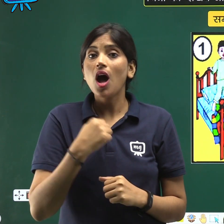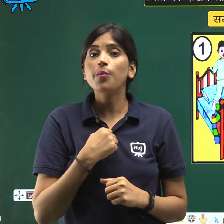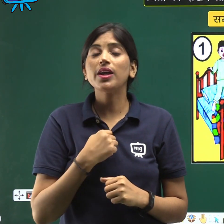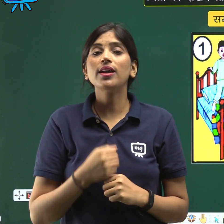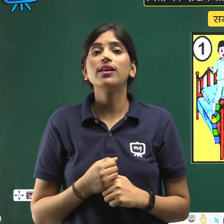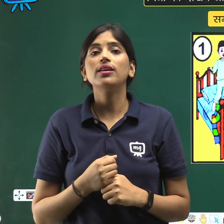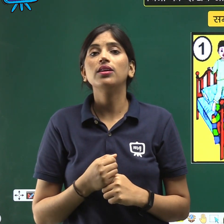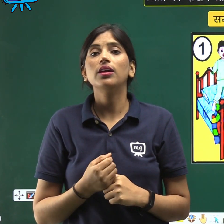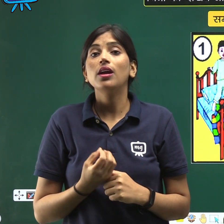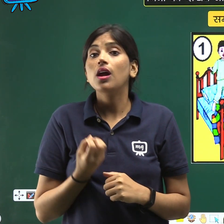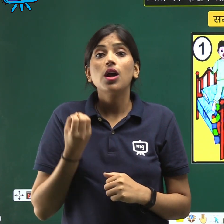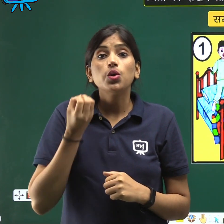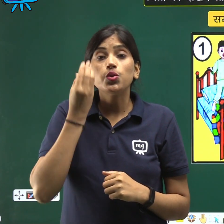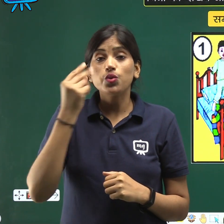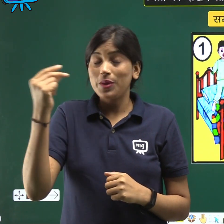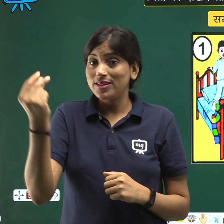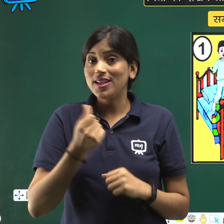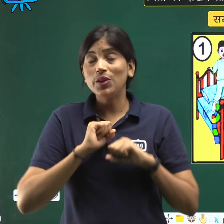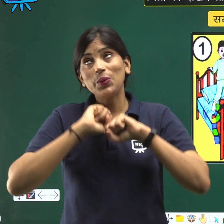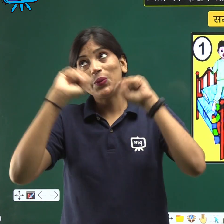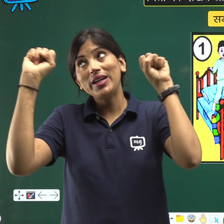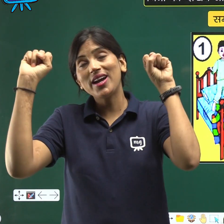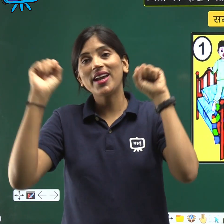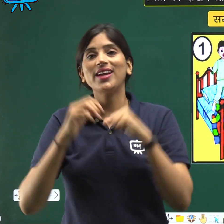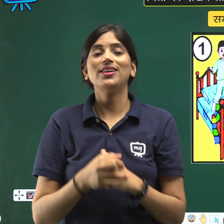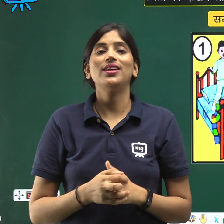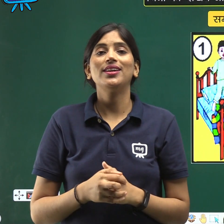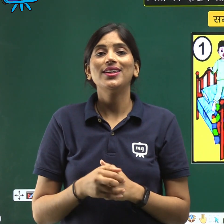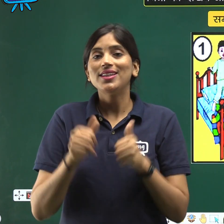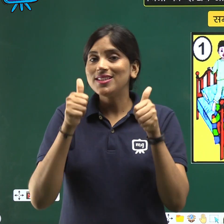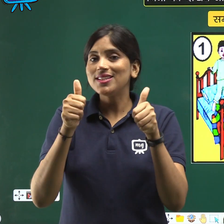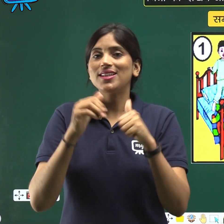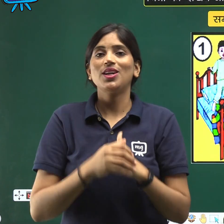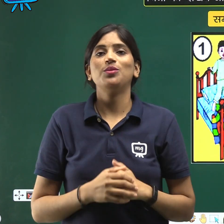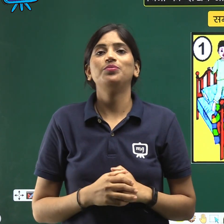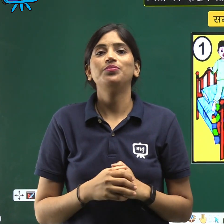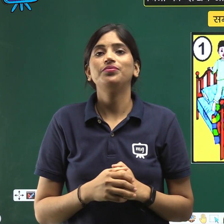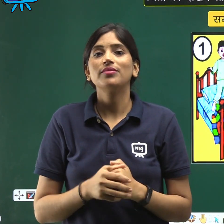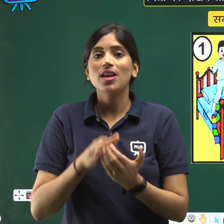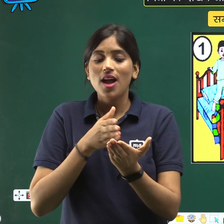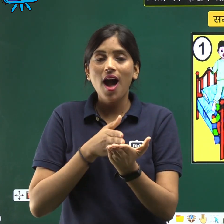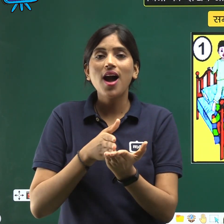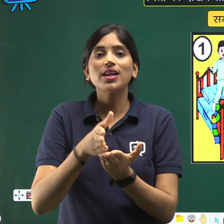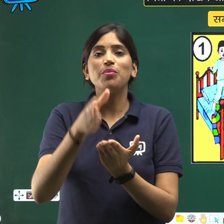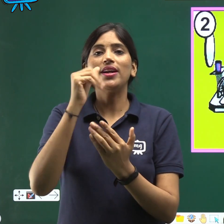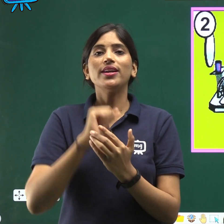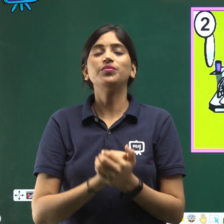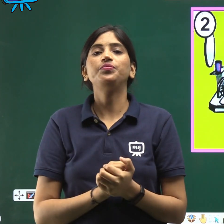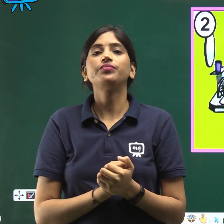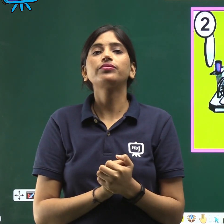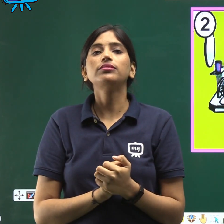हमें सुबह जल्दी उठना है। ठीक है, आगे बढ़ें।